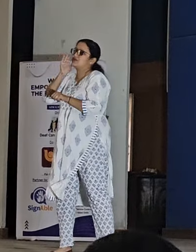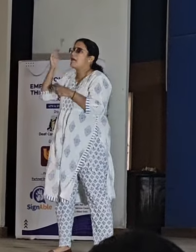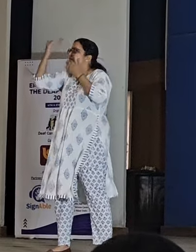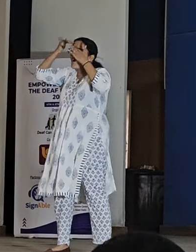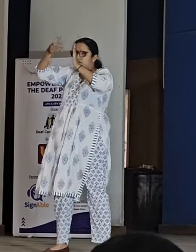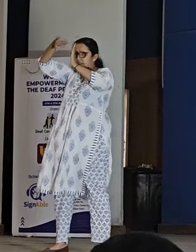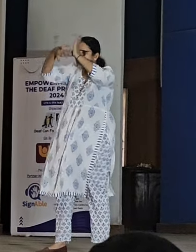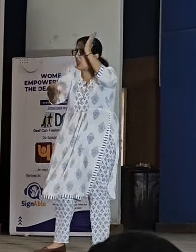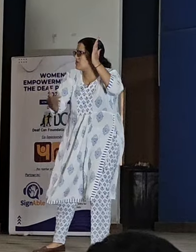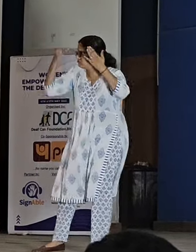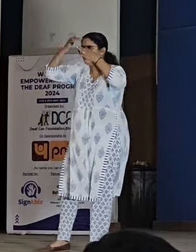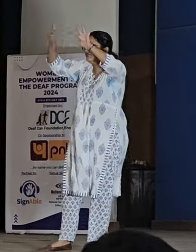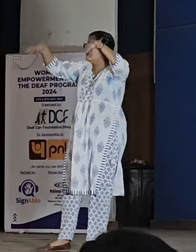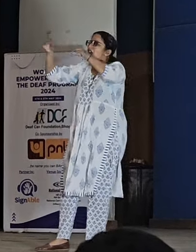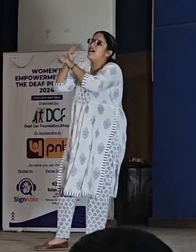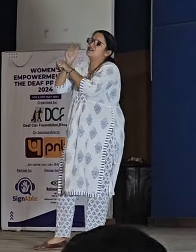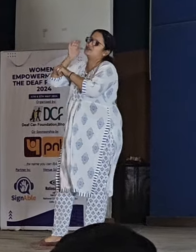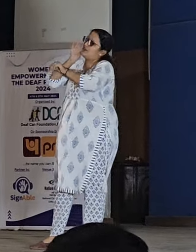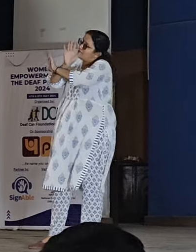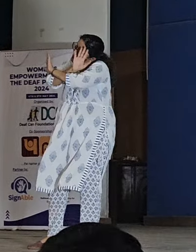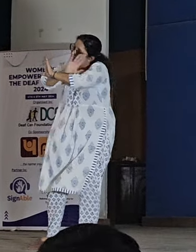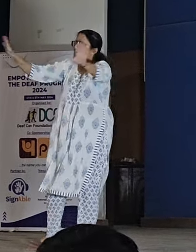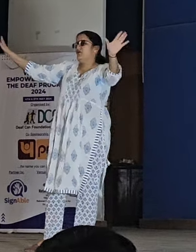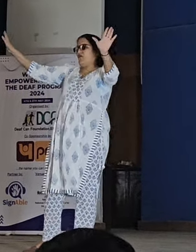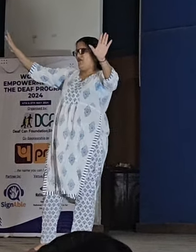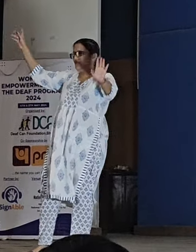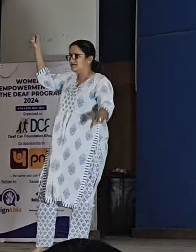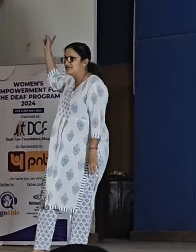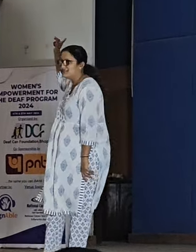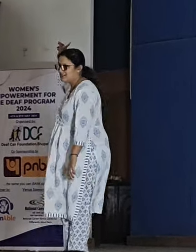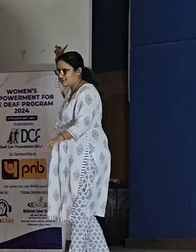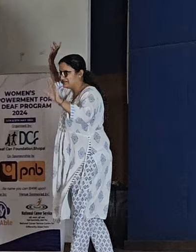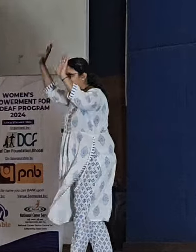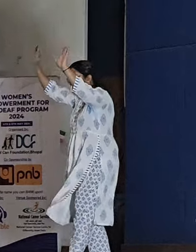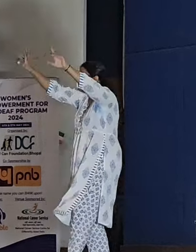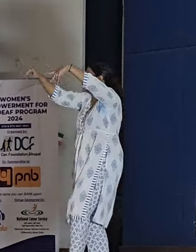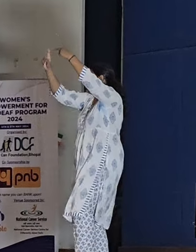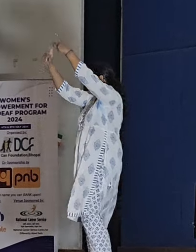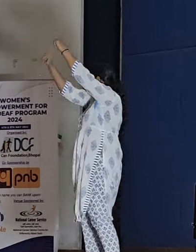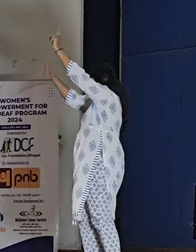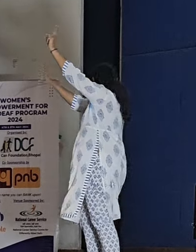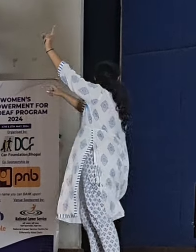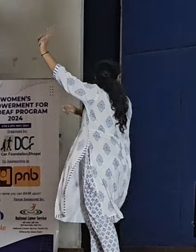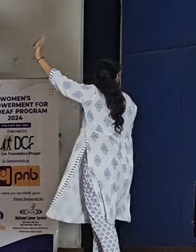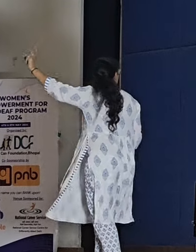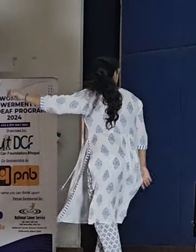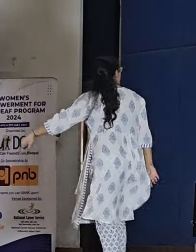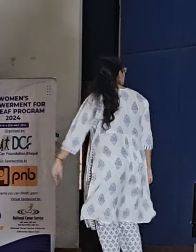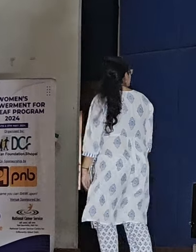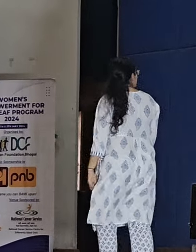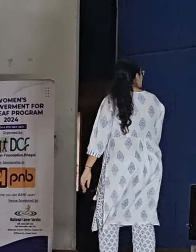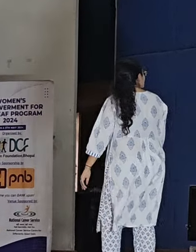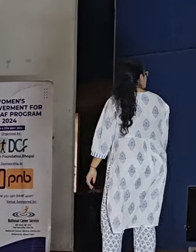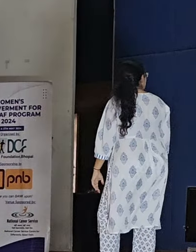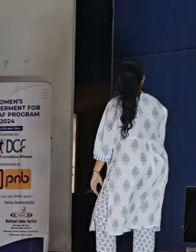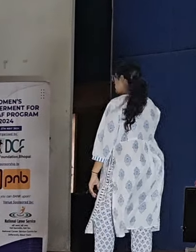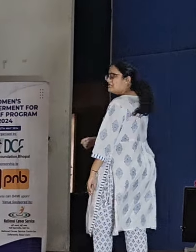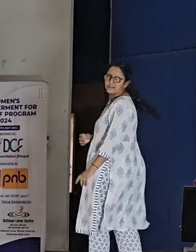गॉसिप नहीं करनी चाहिए जिनकी जानकारी जिनके बारे में हमें नहीं पता है। तो बेटर है कि हम ना ही किसी के बारे में बात करें। दूसरी चीज हमें